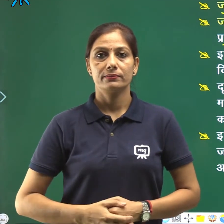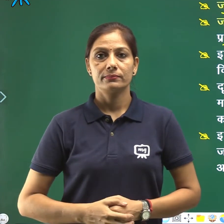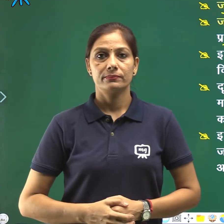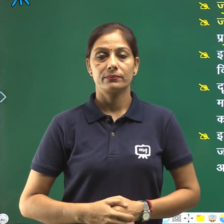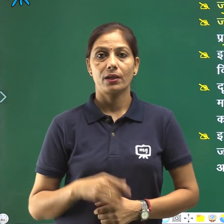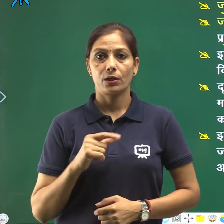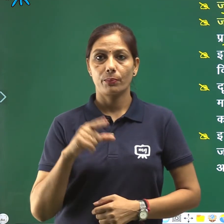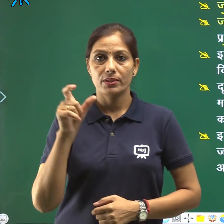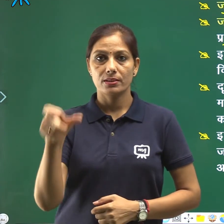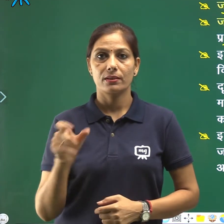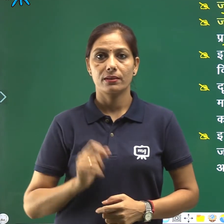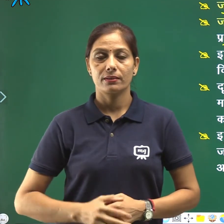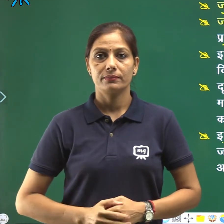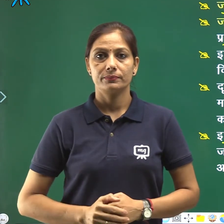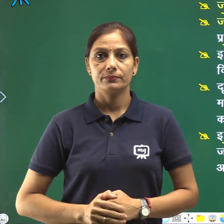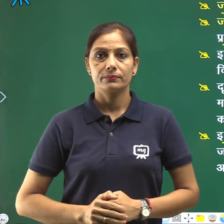इन्होंने